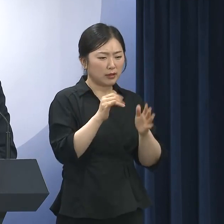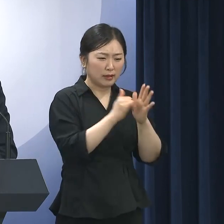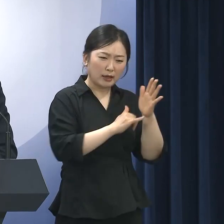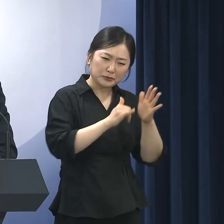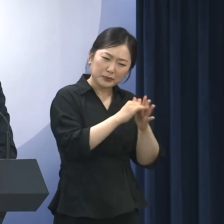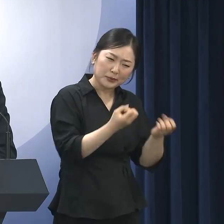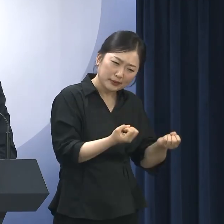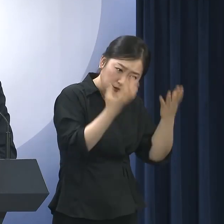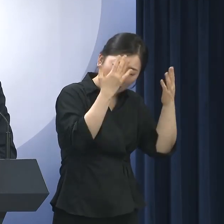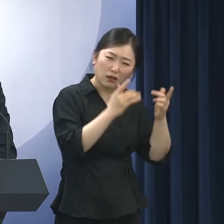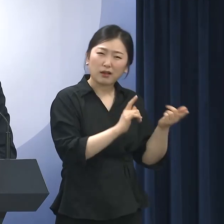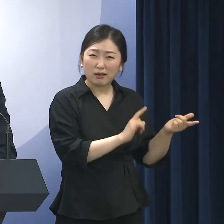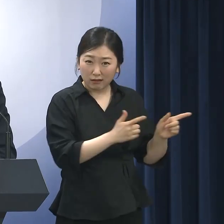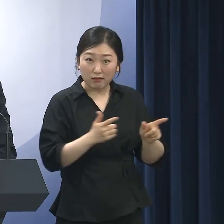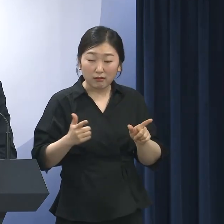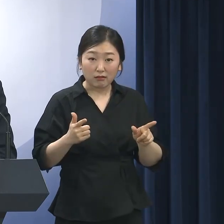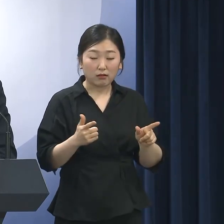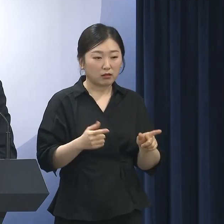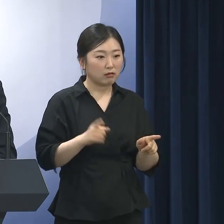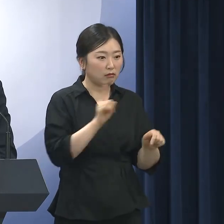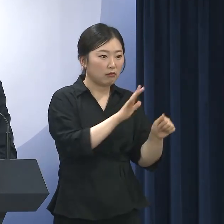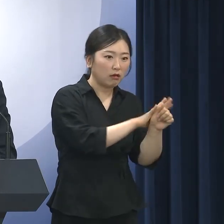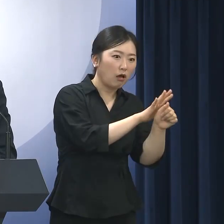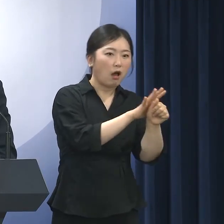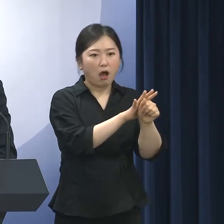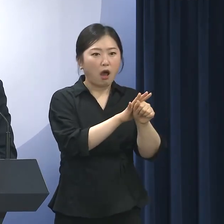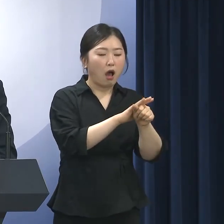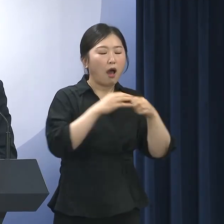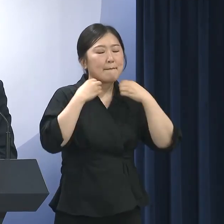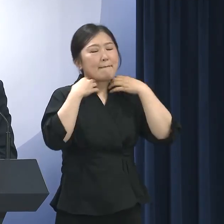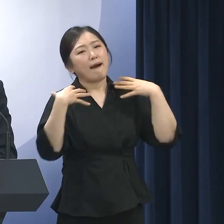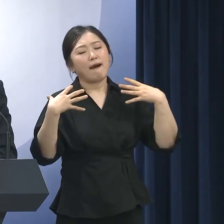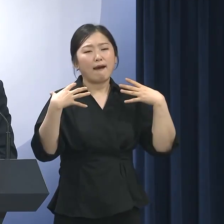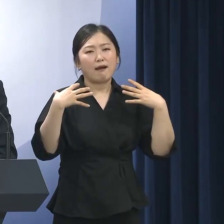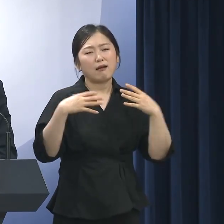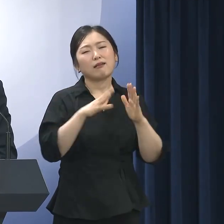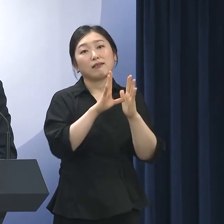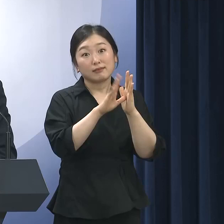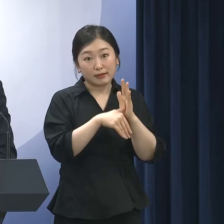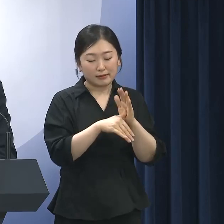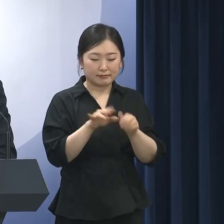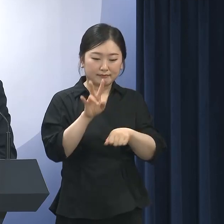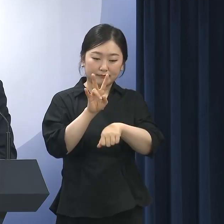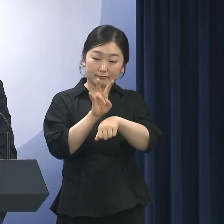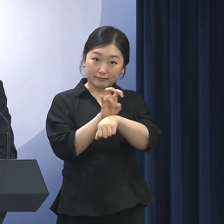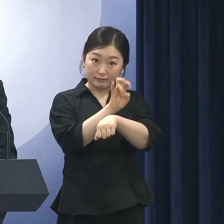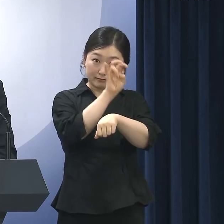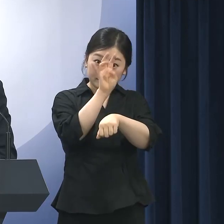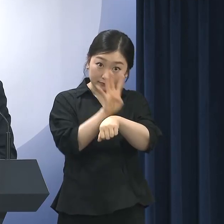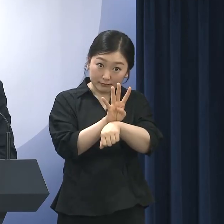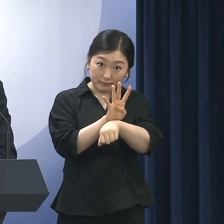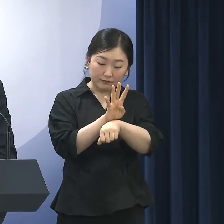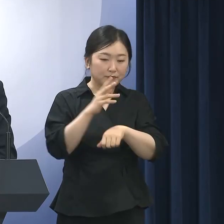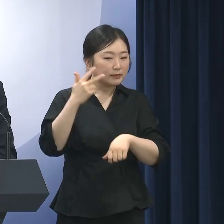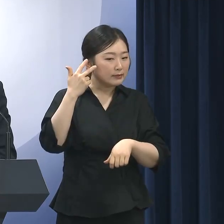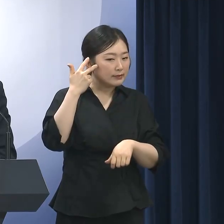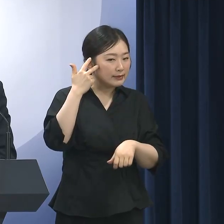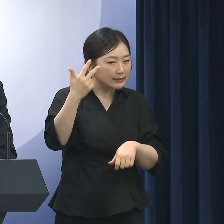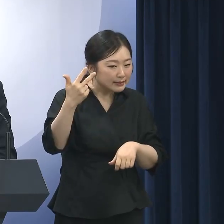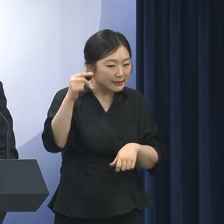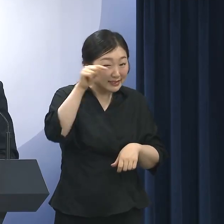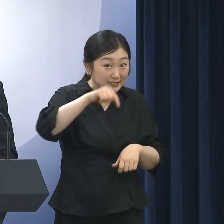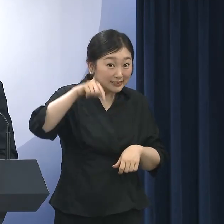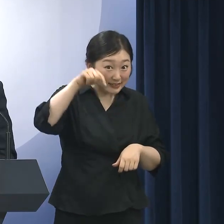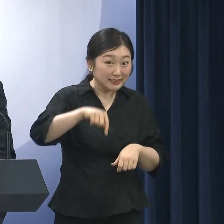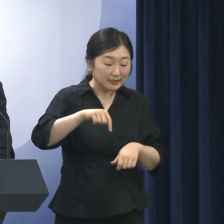이렇게 돌보다 보면 이 여러 가지로 소진되는 경우가 많이 있습니다. 그럴 경우에 24시간을 7일 내에서 보살펴주는 그런